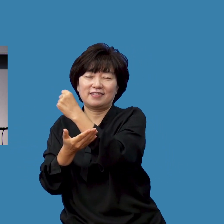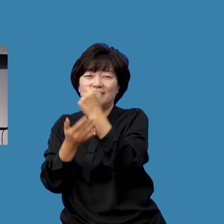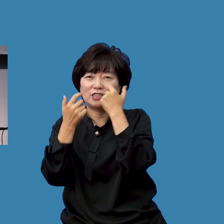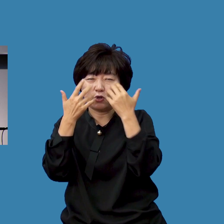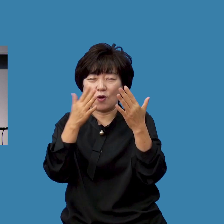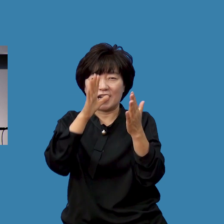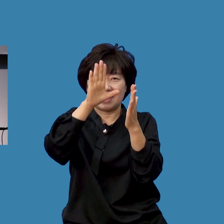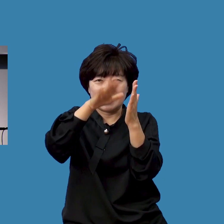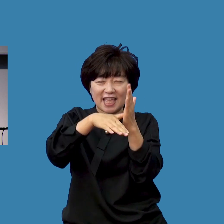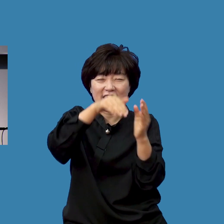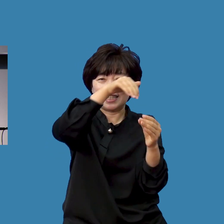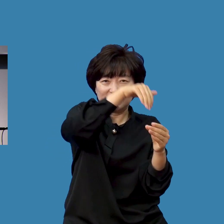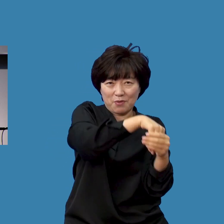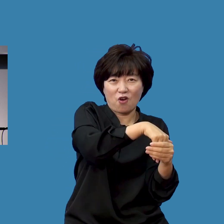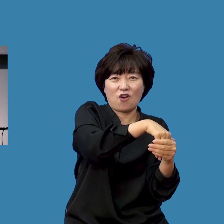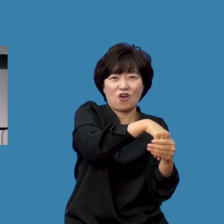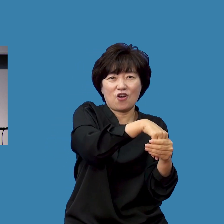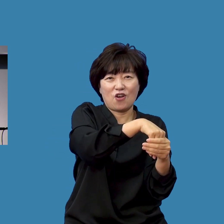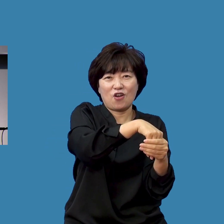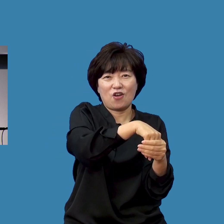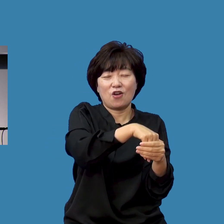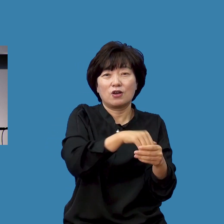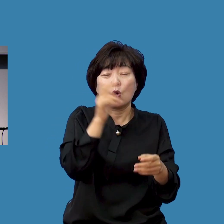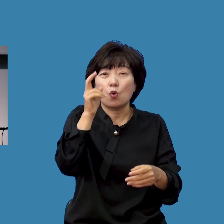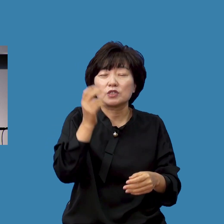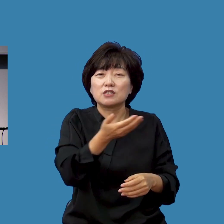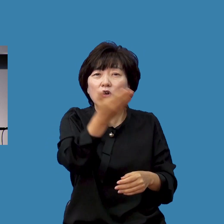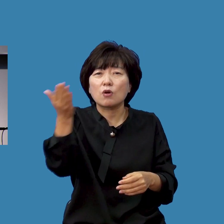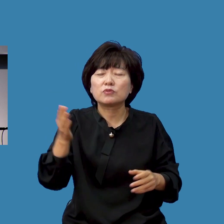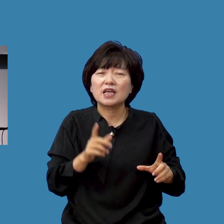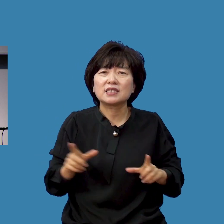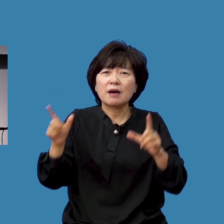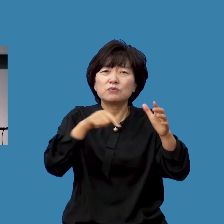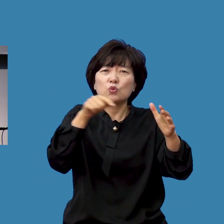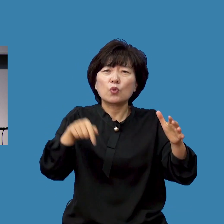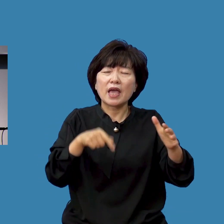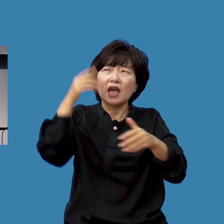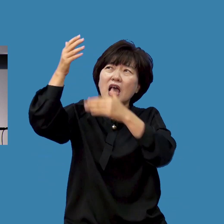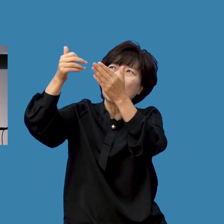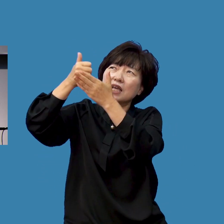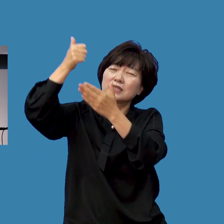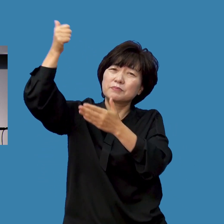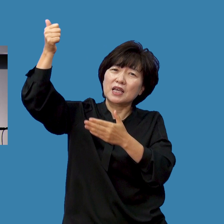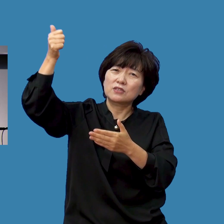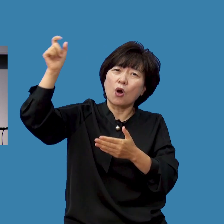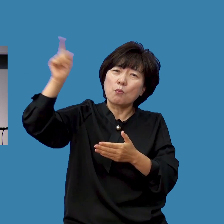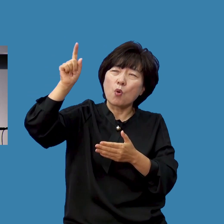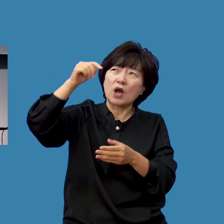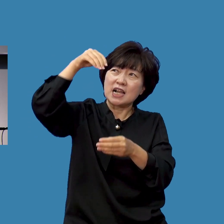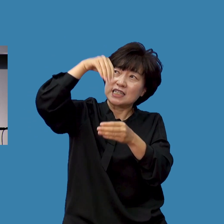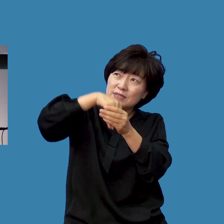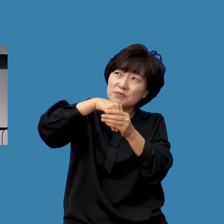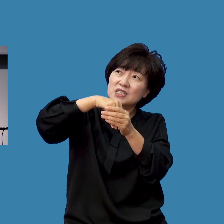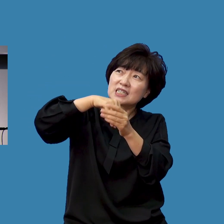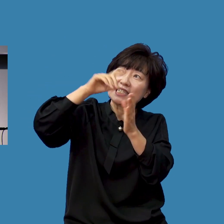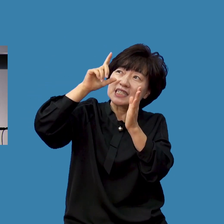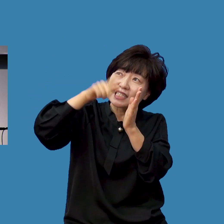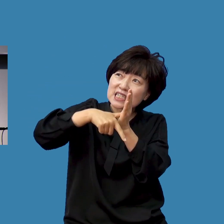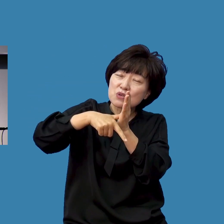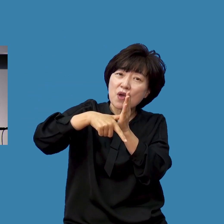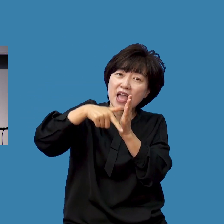심고 거둔 거야. 정확한 타이밍에 심었다는 거예요. 혹시 여러분의 삶 가운데